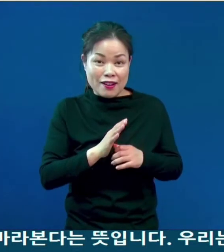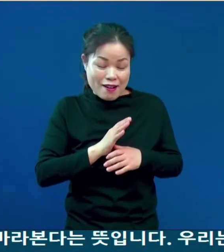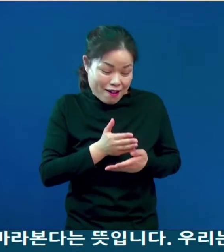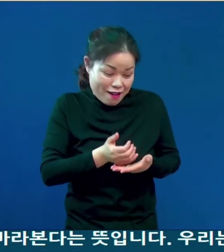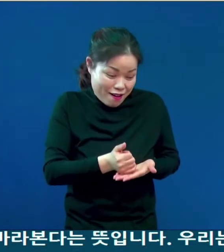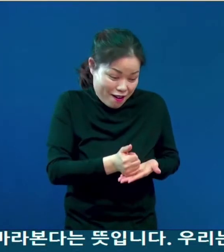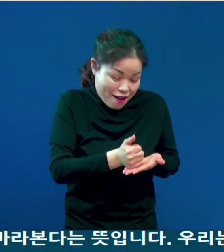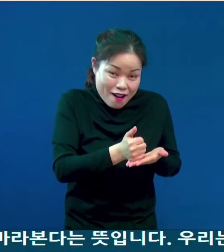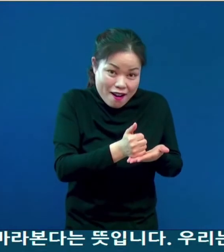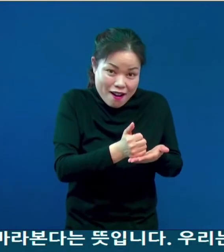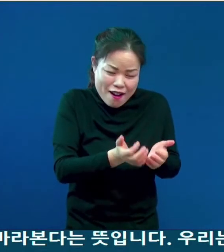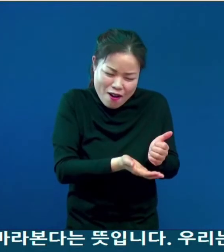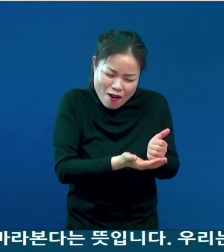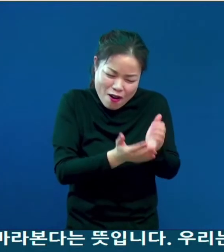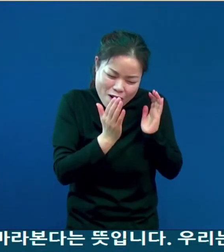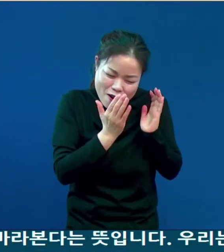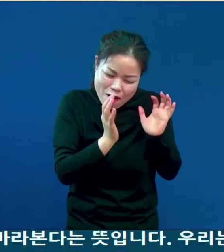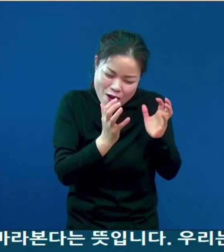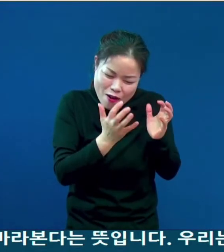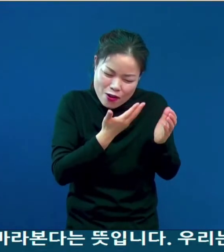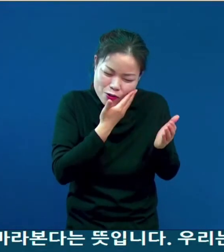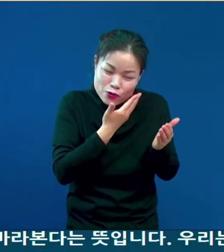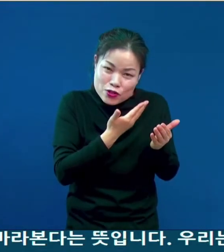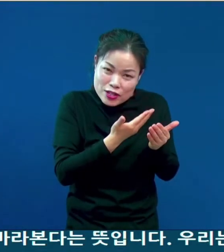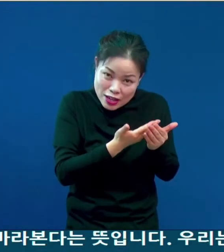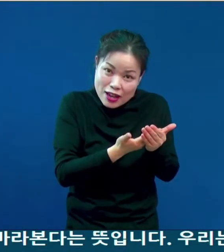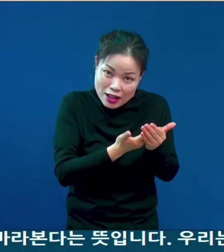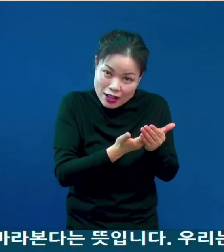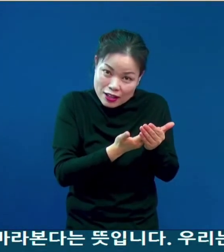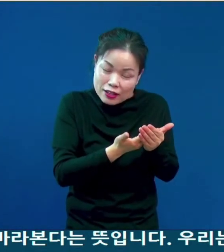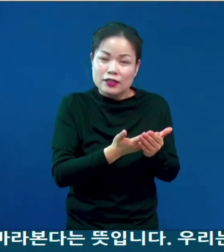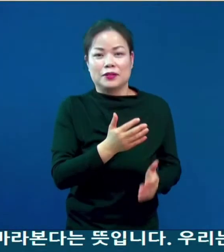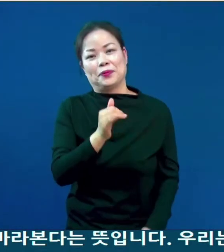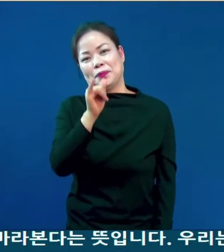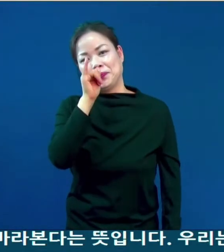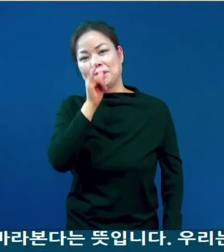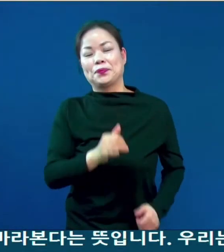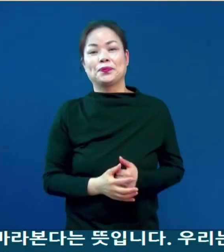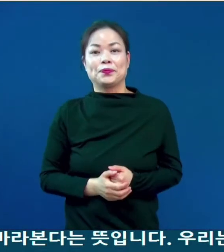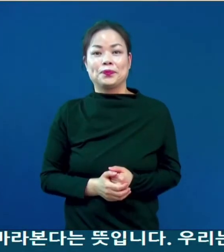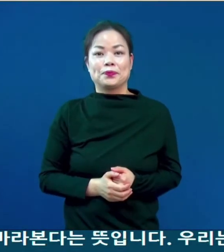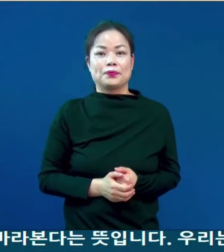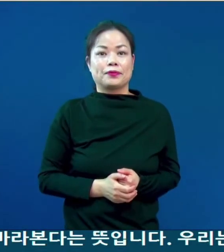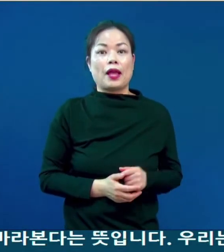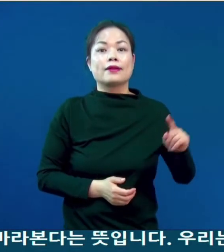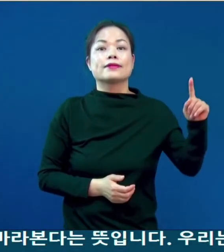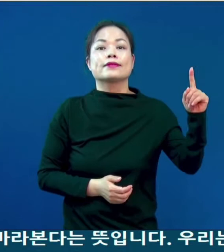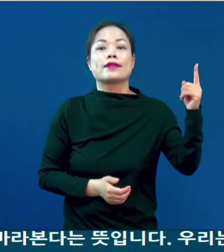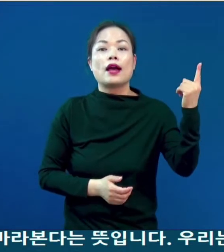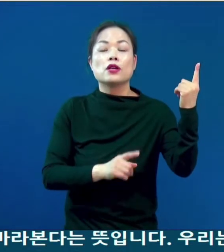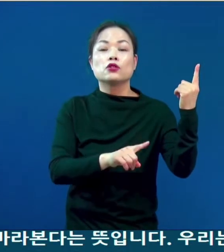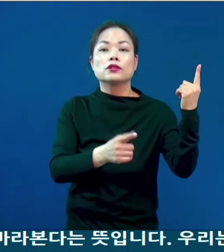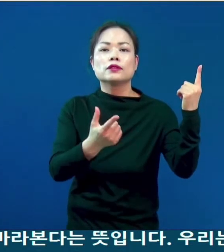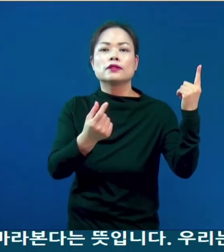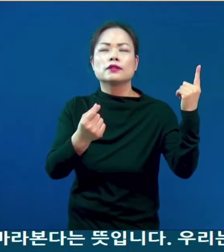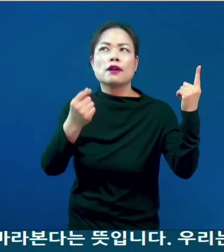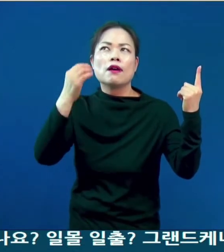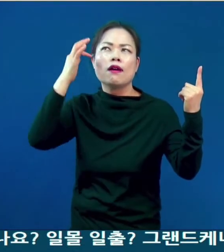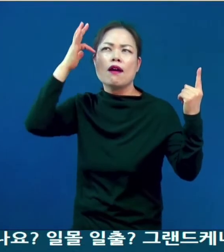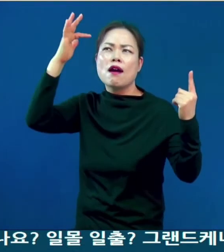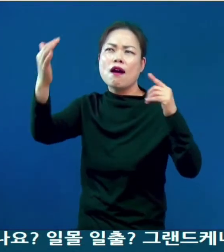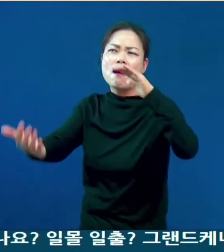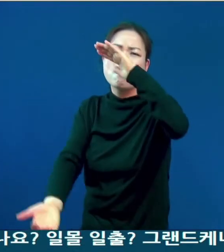경외감과 경이로움으로 바라보는 경우가 있습니다. 다윗이 그렇게